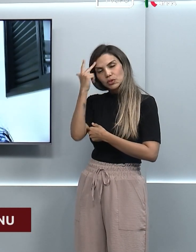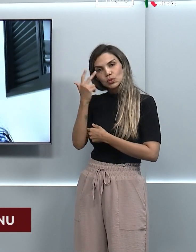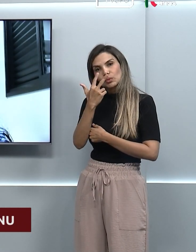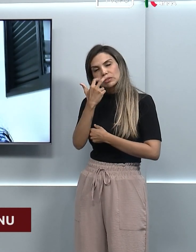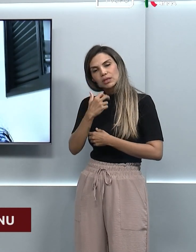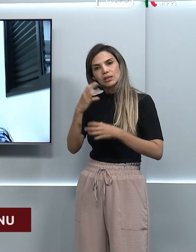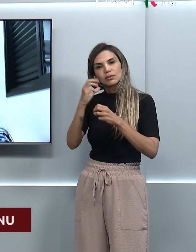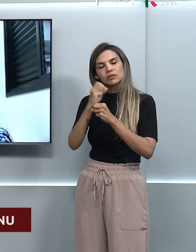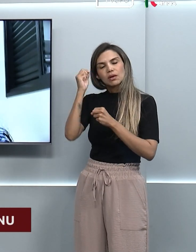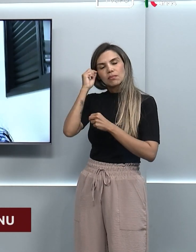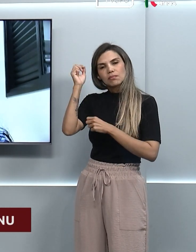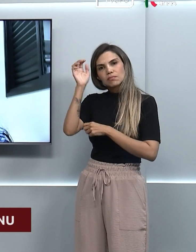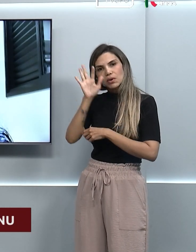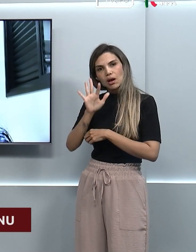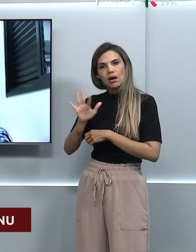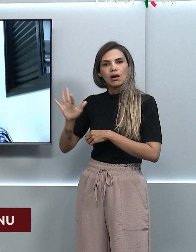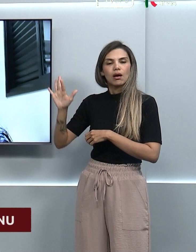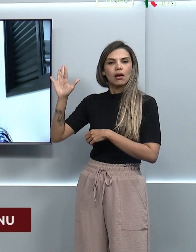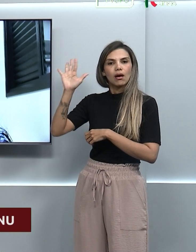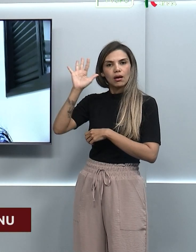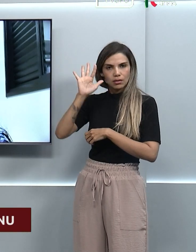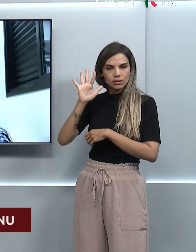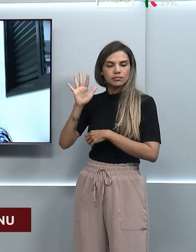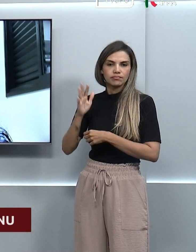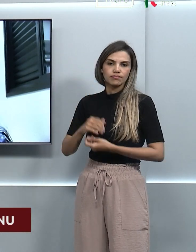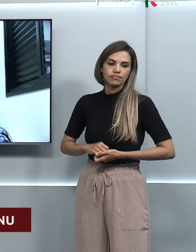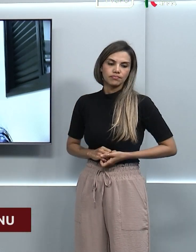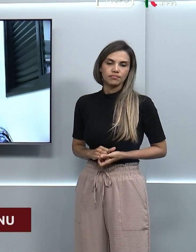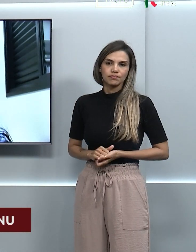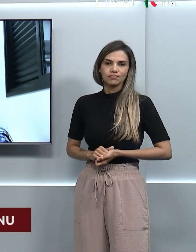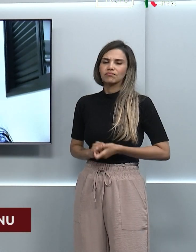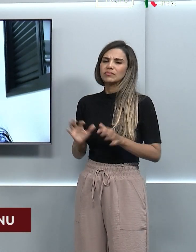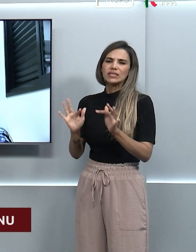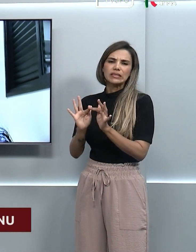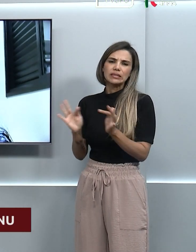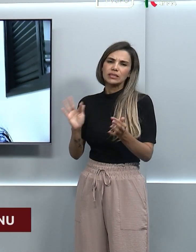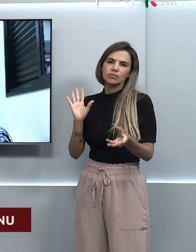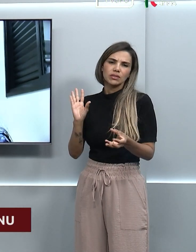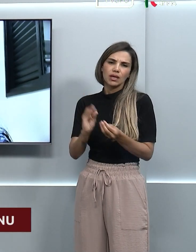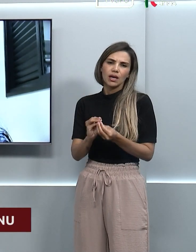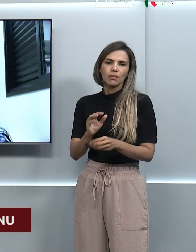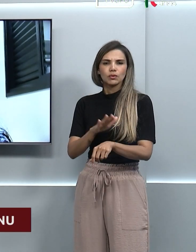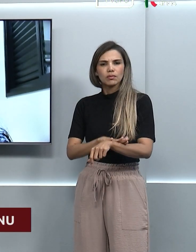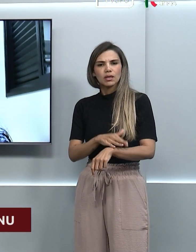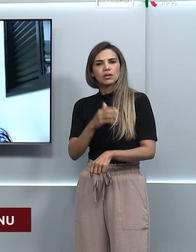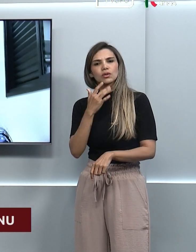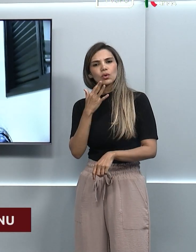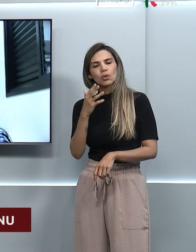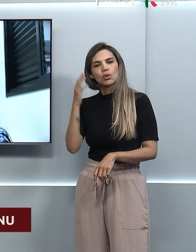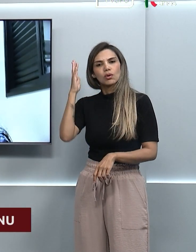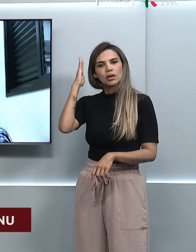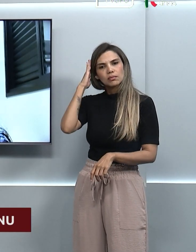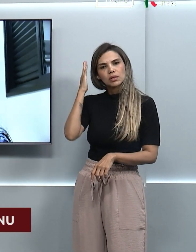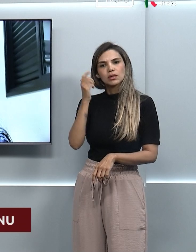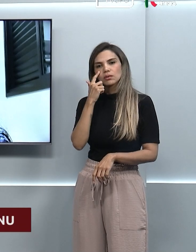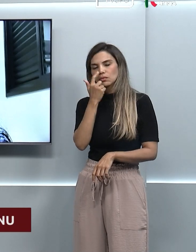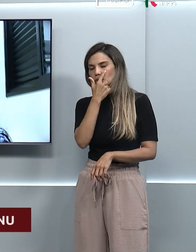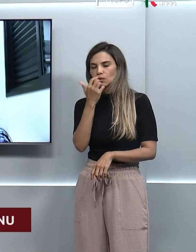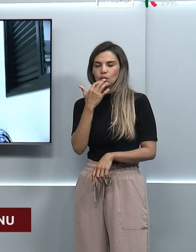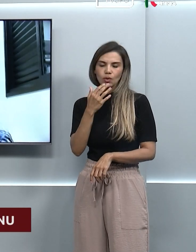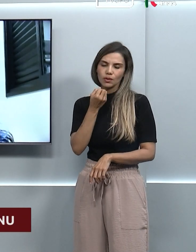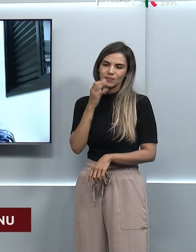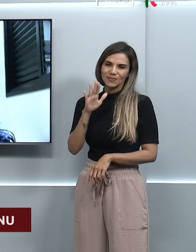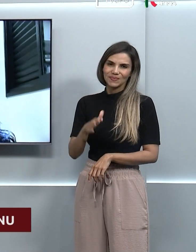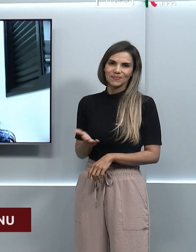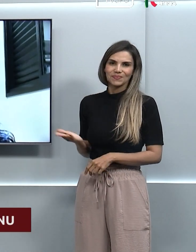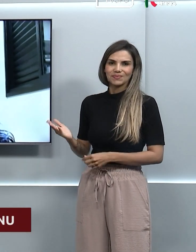de baixa visão, para que eles possam nos imaginar enquanto a gente conversa. É muito simples e rápido, a cor da sua pele, dos seus olhos e seus cabelos, por exemplo. Boa